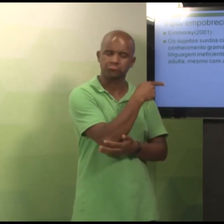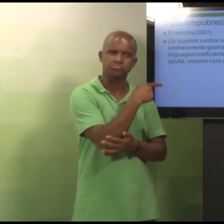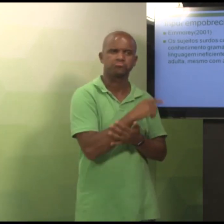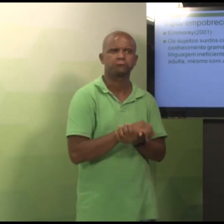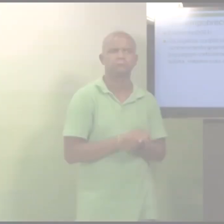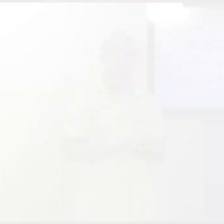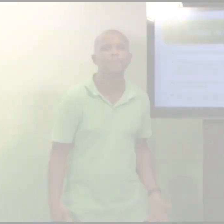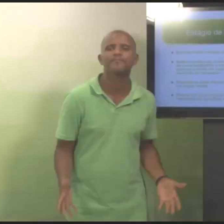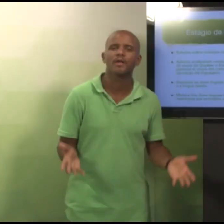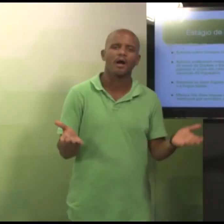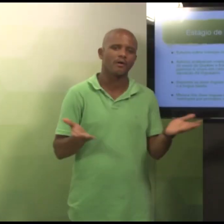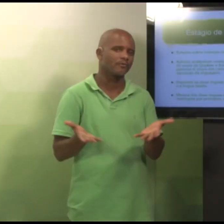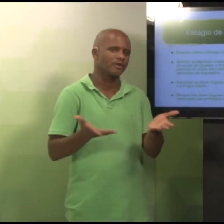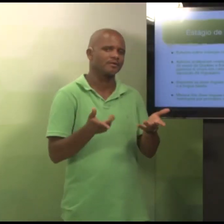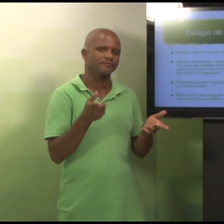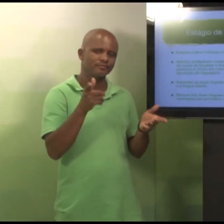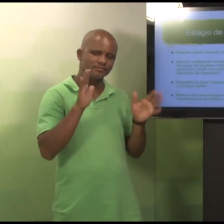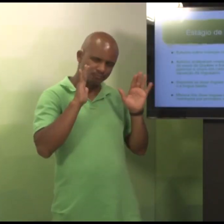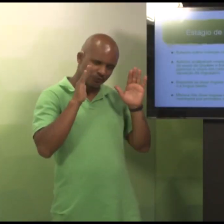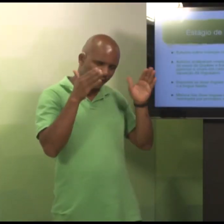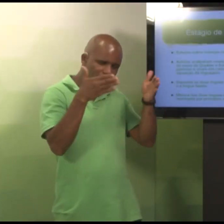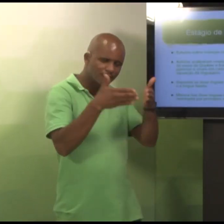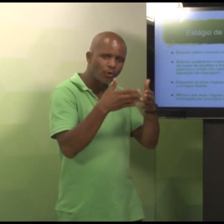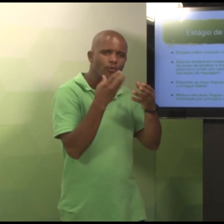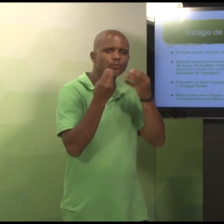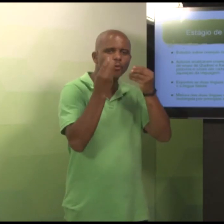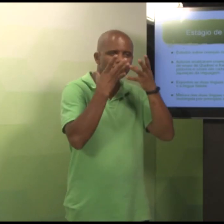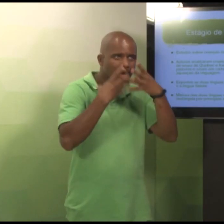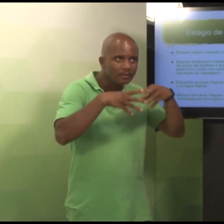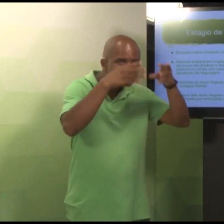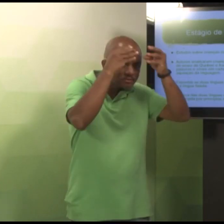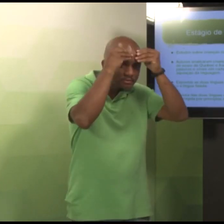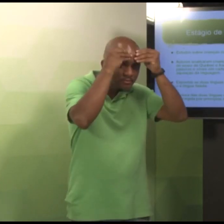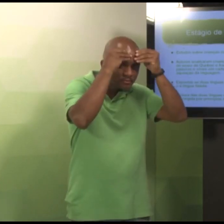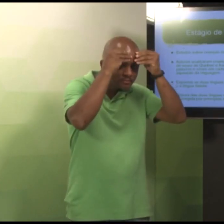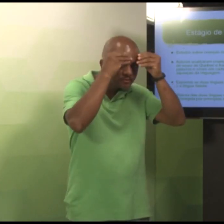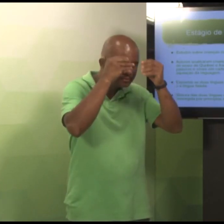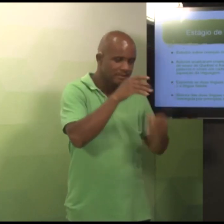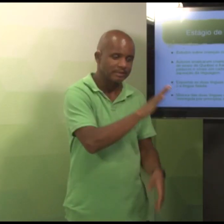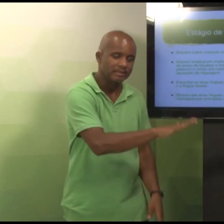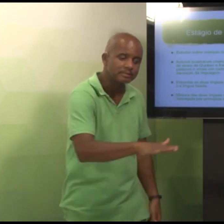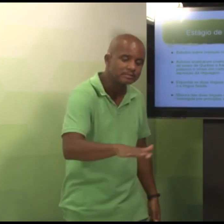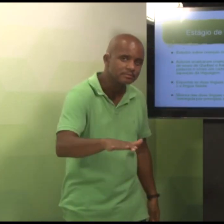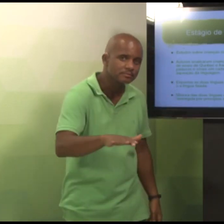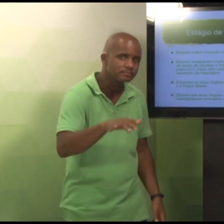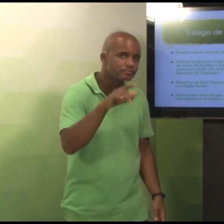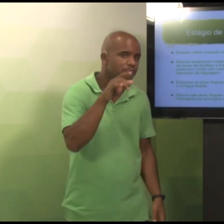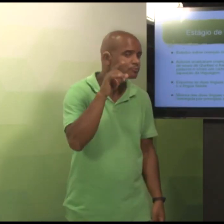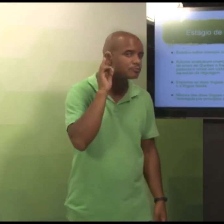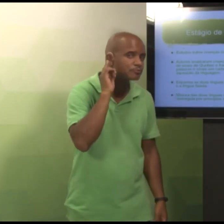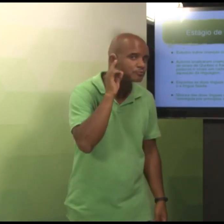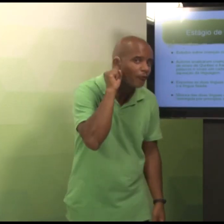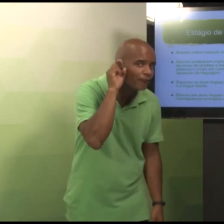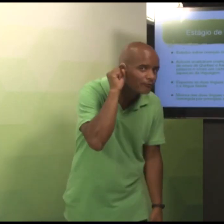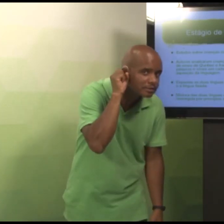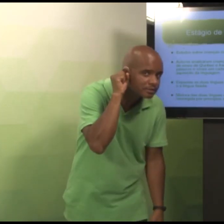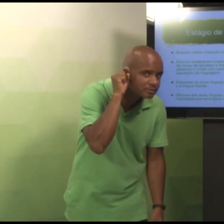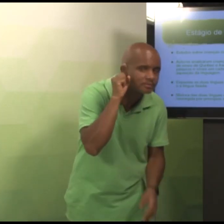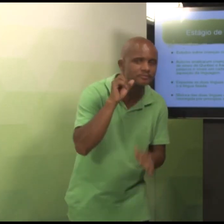ocorrendo a estagnação. Isso de acordo com esse autor. Agora, focaremos na aquisição da linguagem